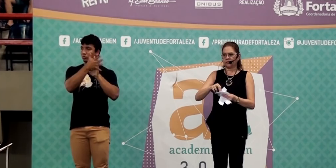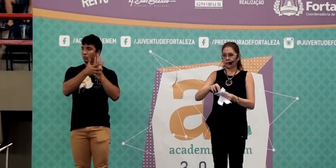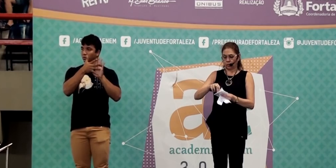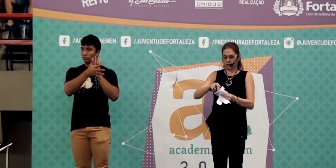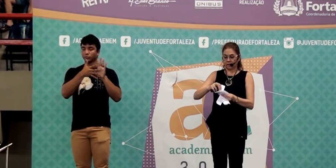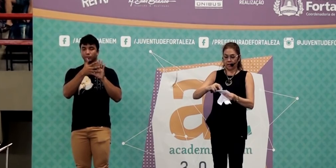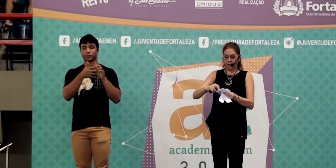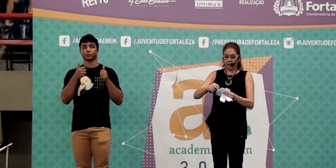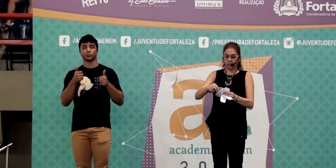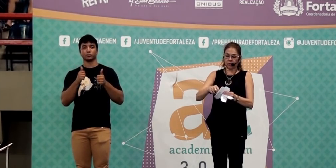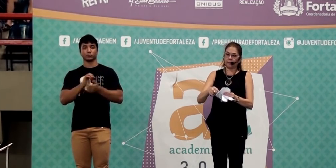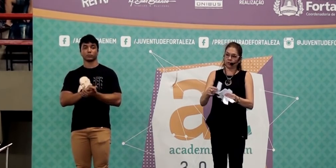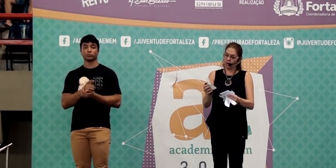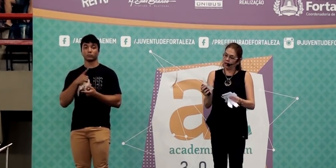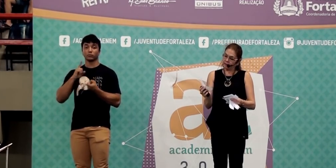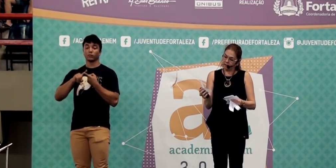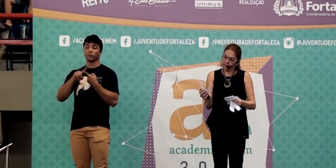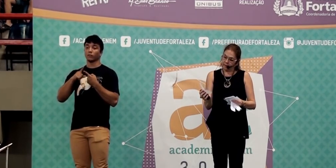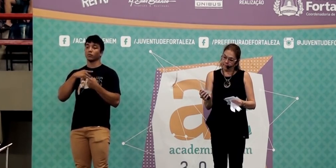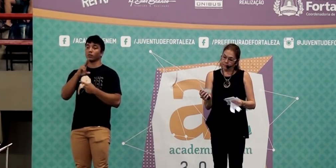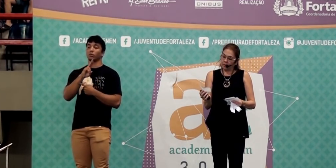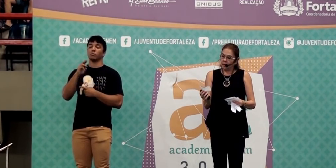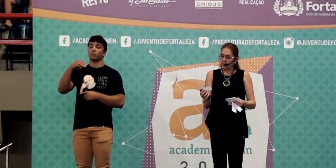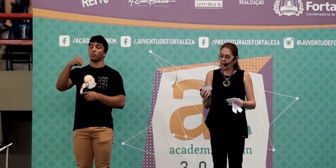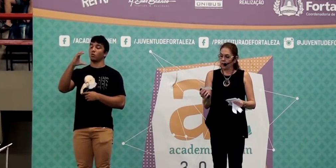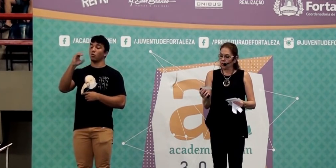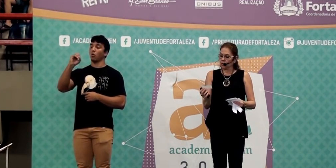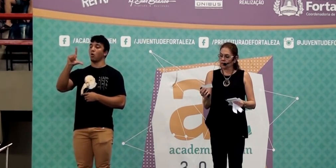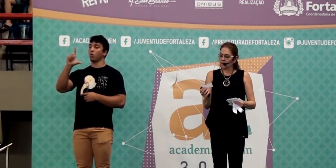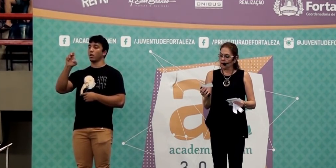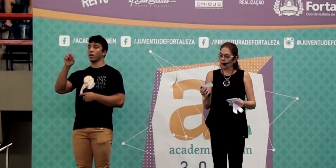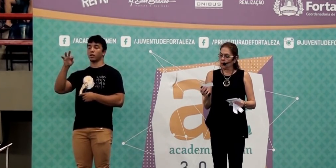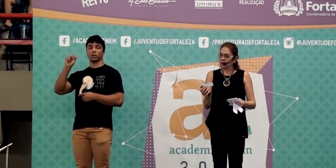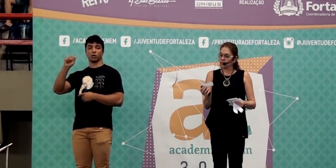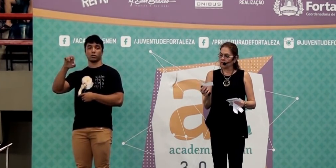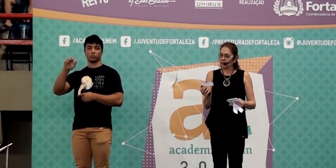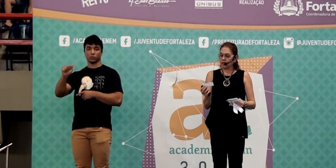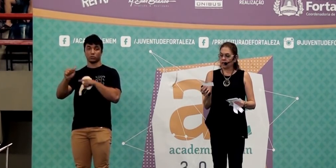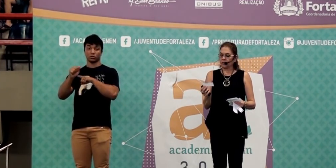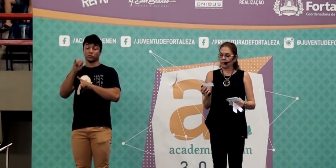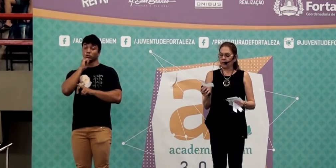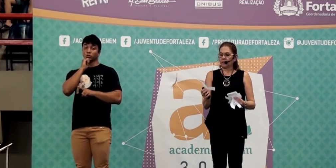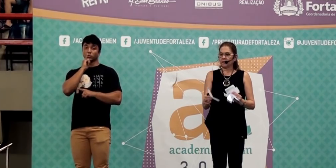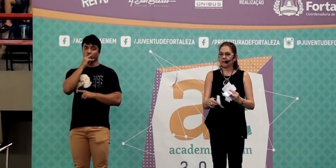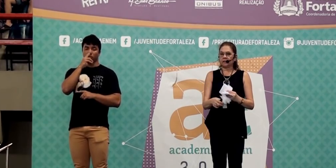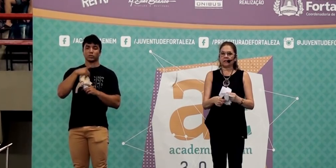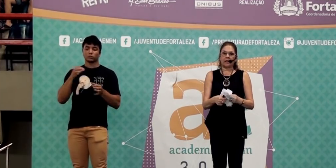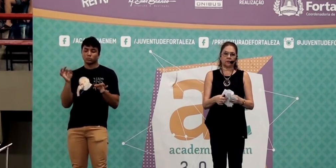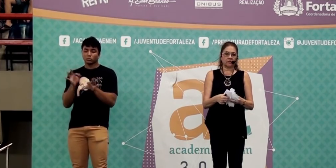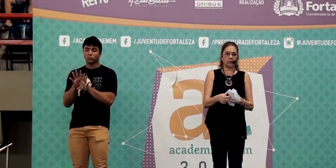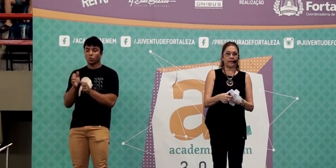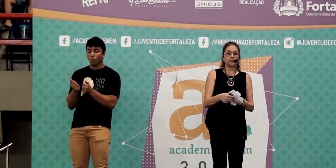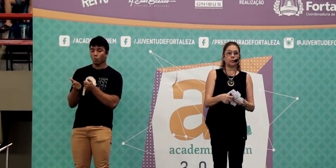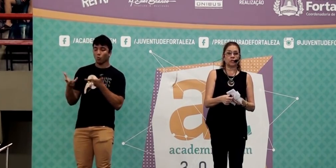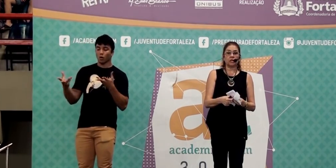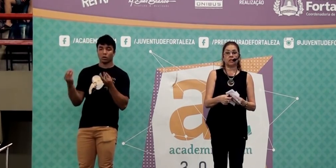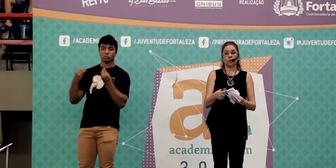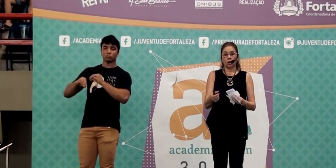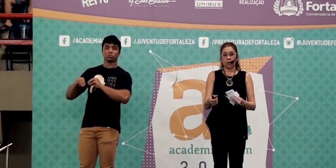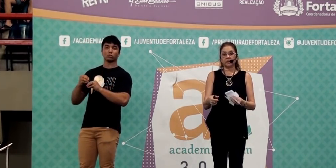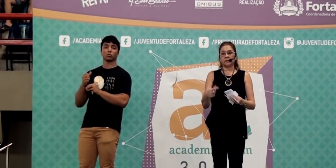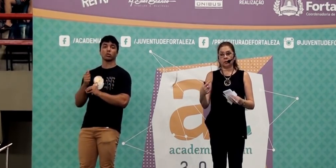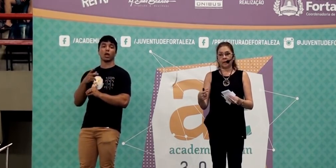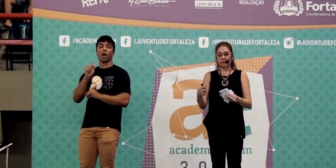textos motivadores, que eles chamam de coletânea. Na conclusão, quantos agentes podem ser citados? Eu